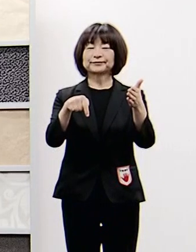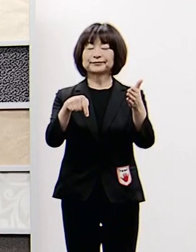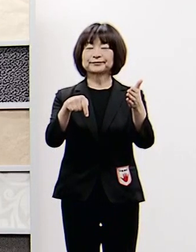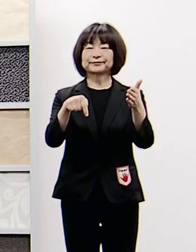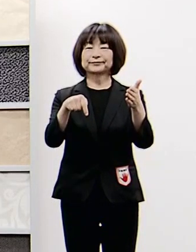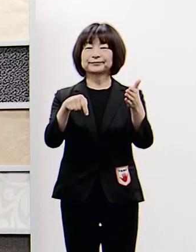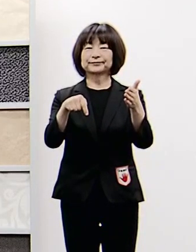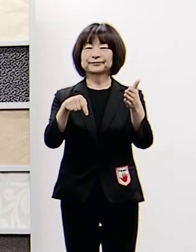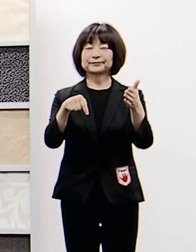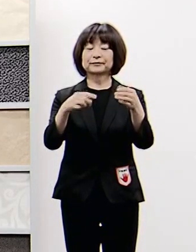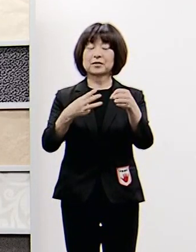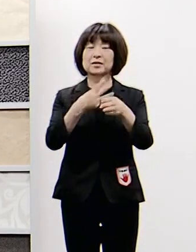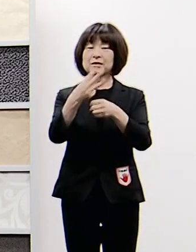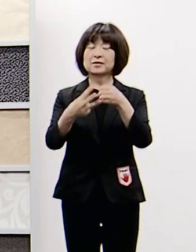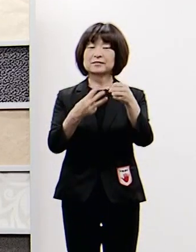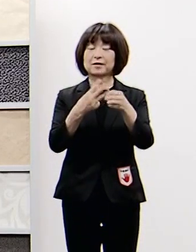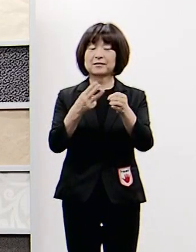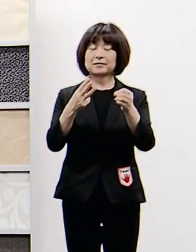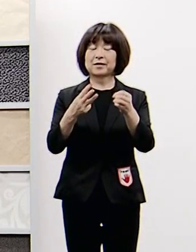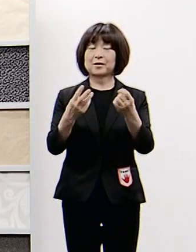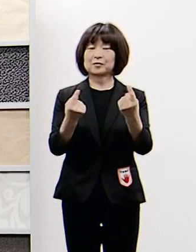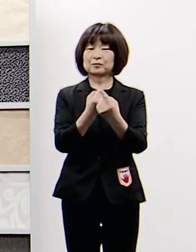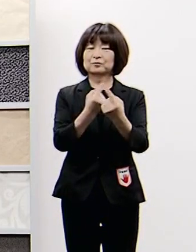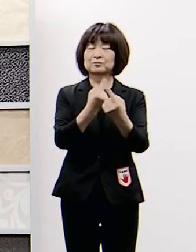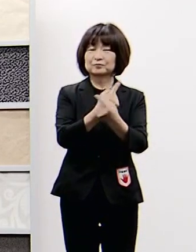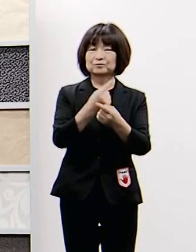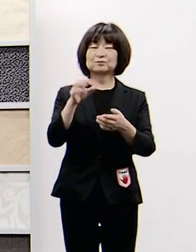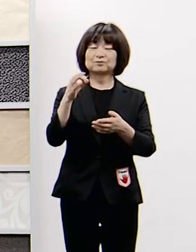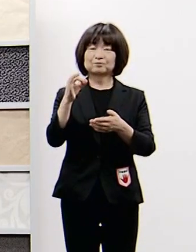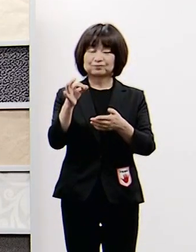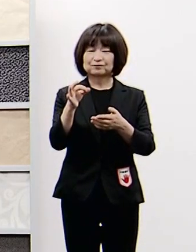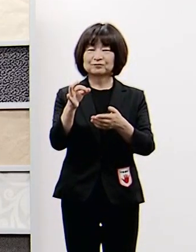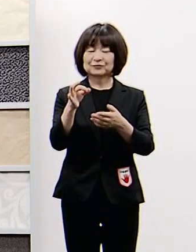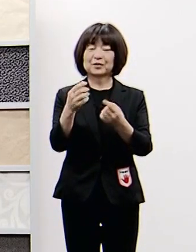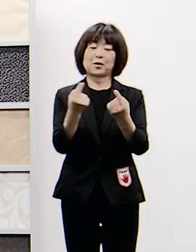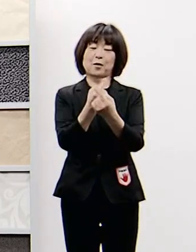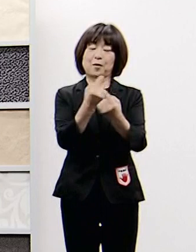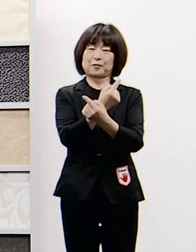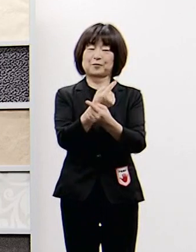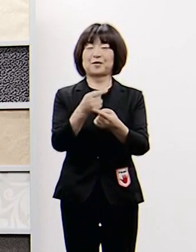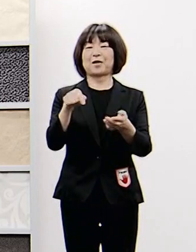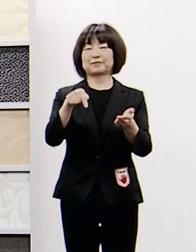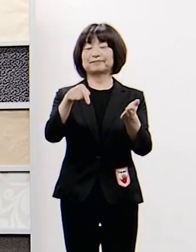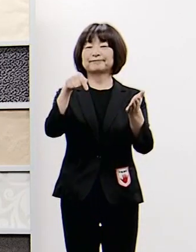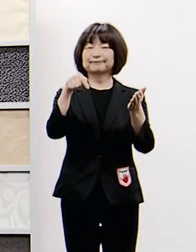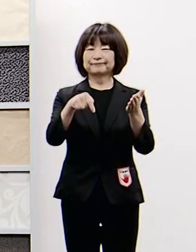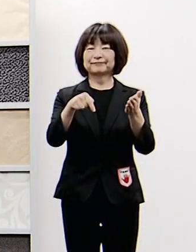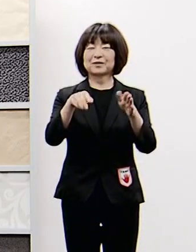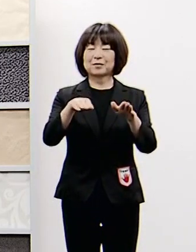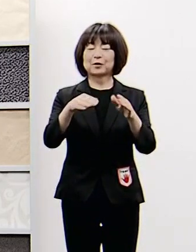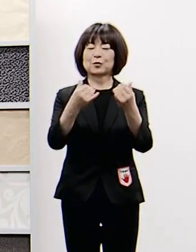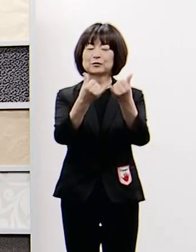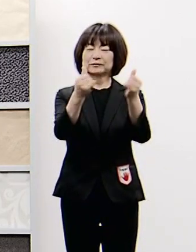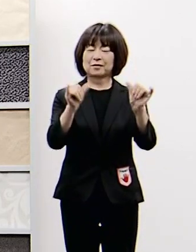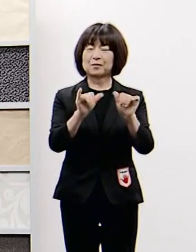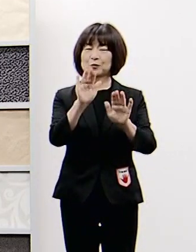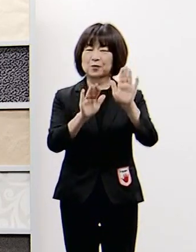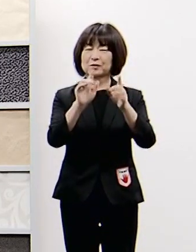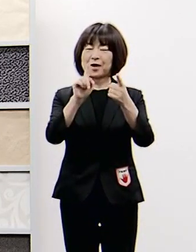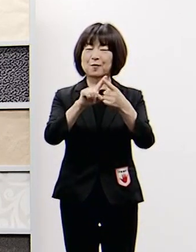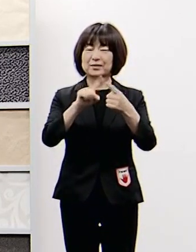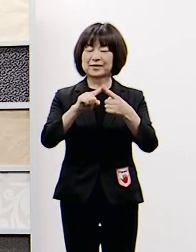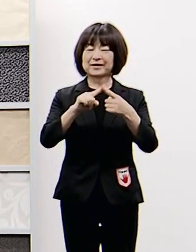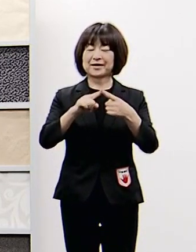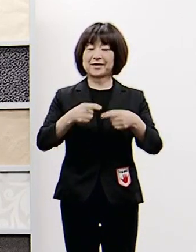に賃料の改定交渉がありますのでここでですね私どもやはりあの時価これが極めて